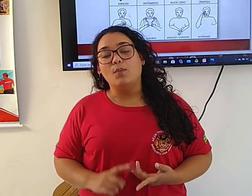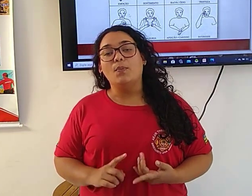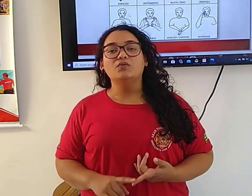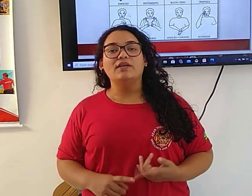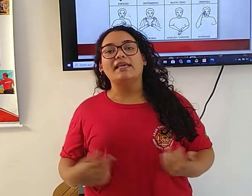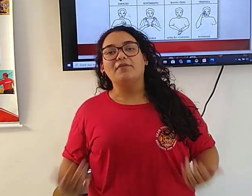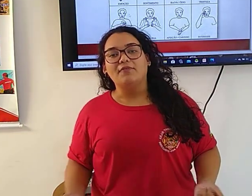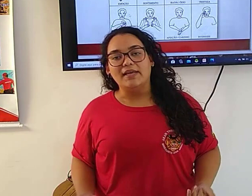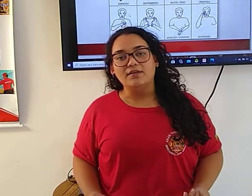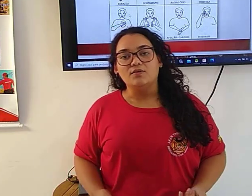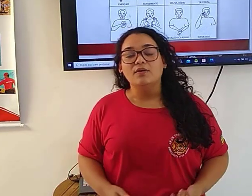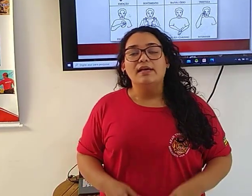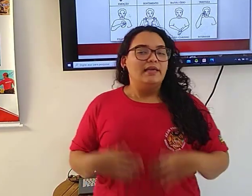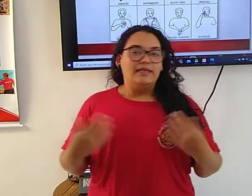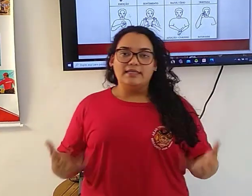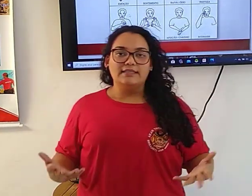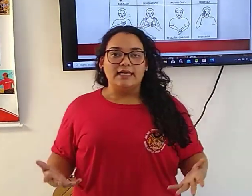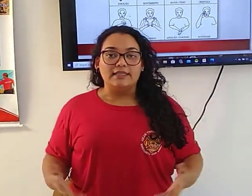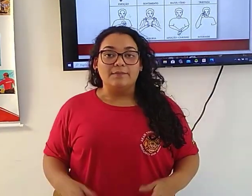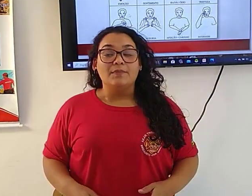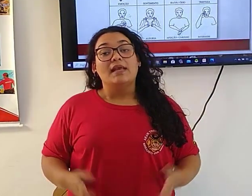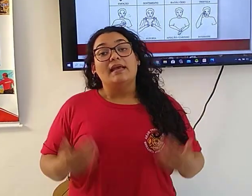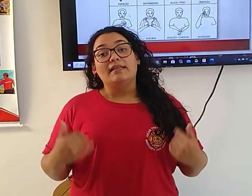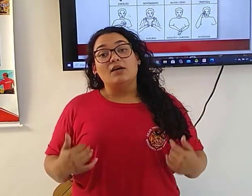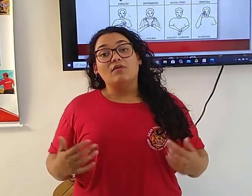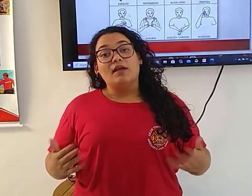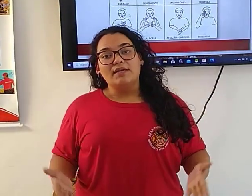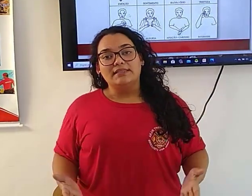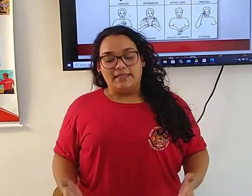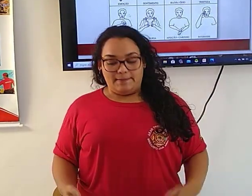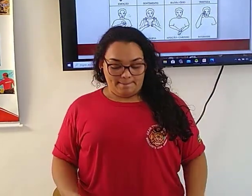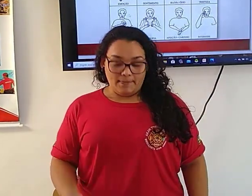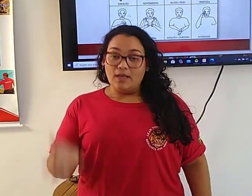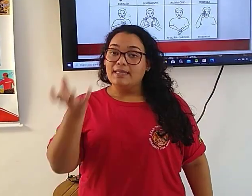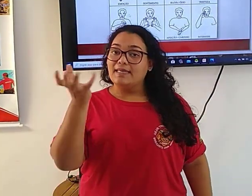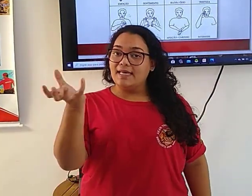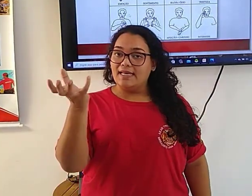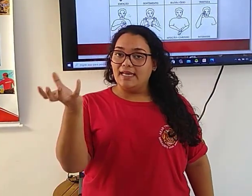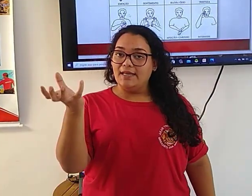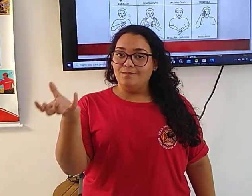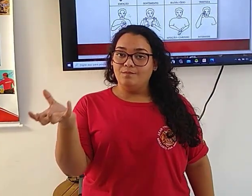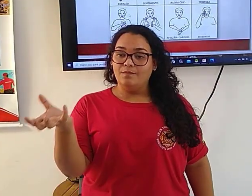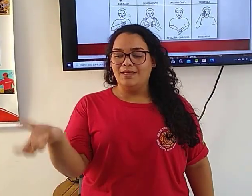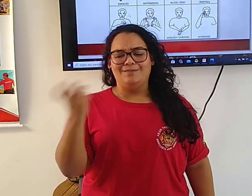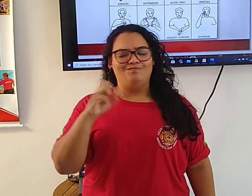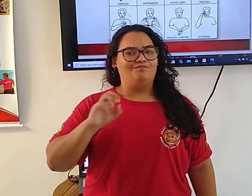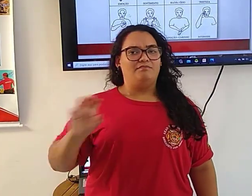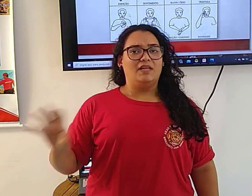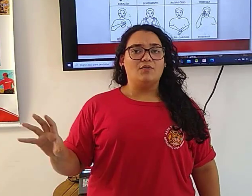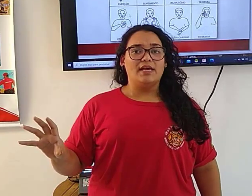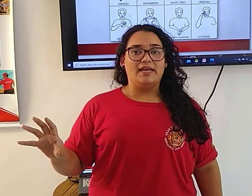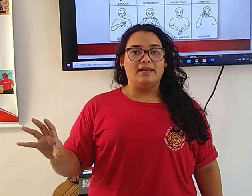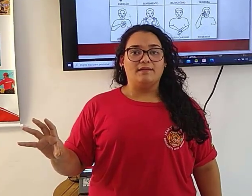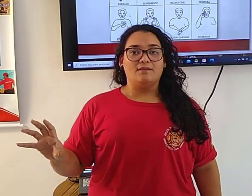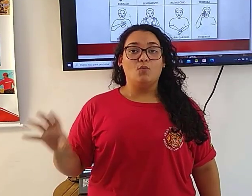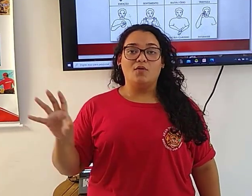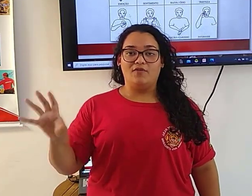em que é feito e etc. Então, assim, querer, não querer. O movimento